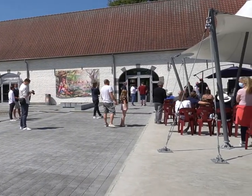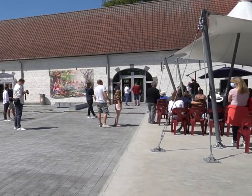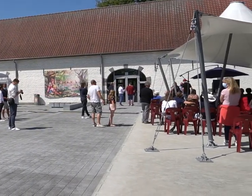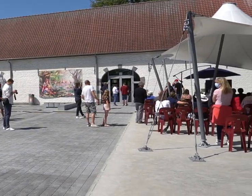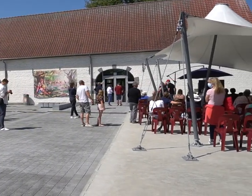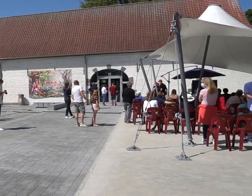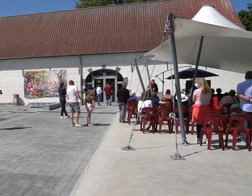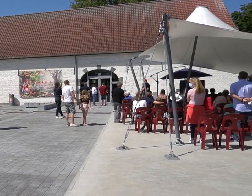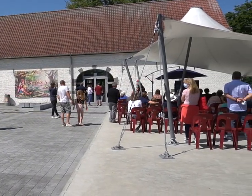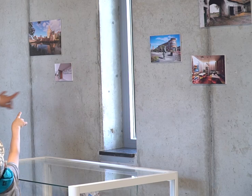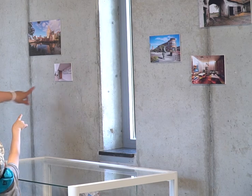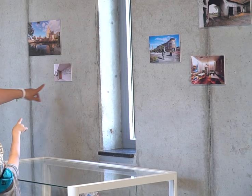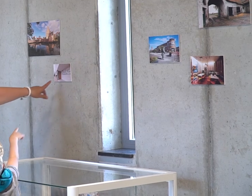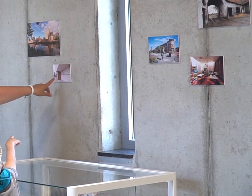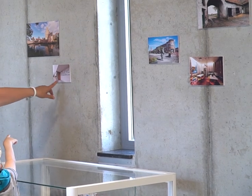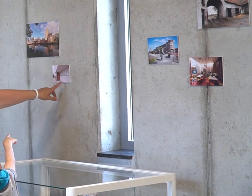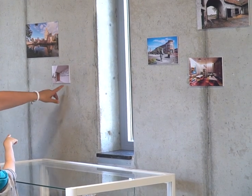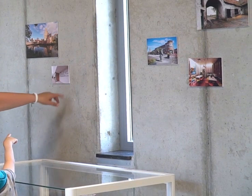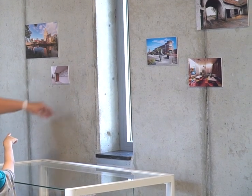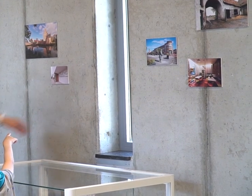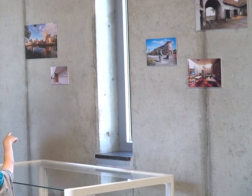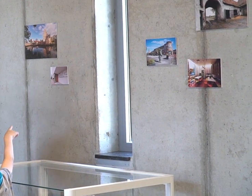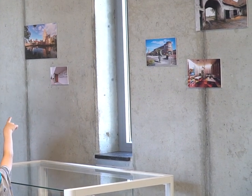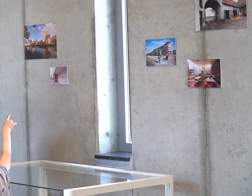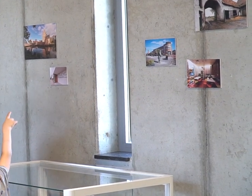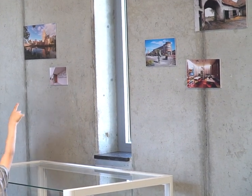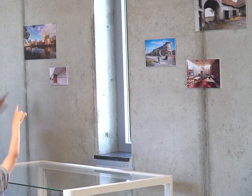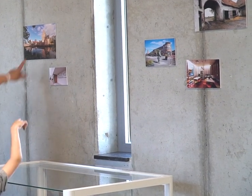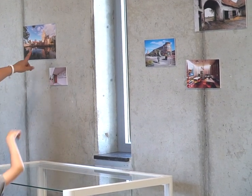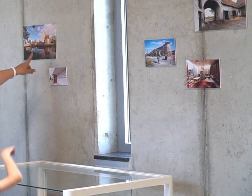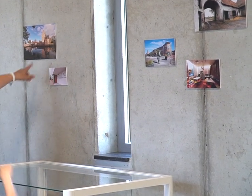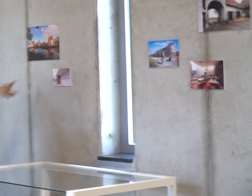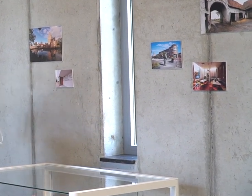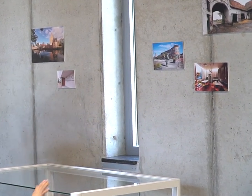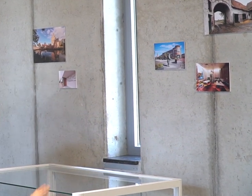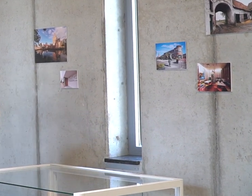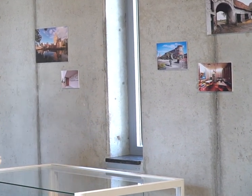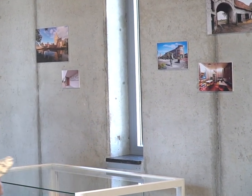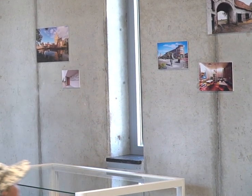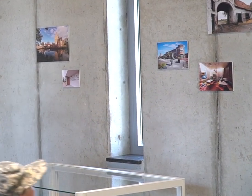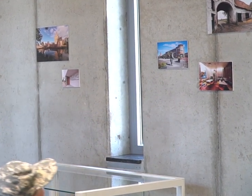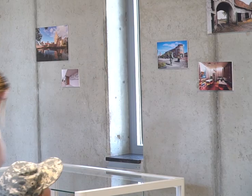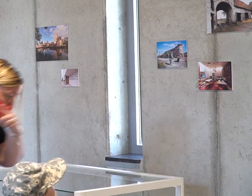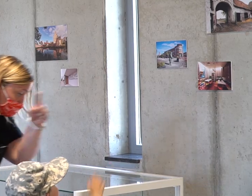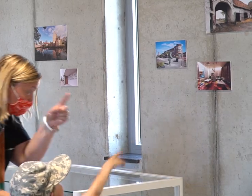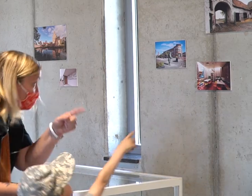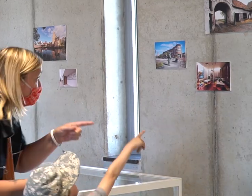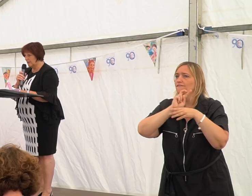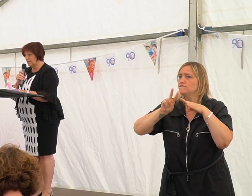L'endroit a un puissant pouvoir d'attraction, il est une lumière qui capte les regards, une étoile qui guide les